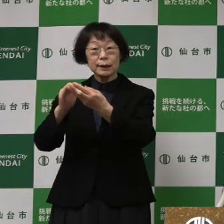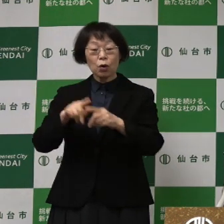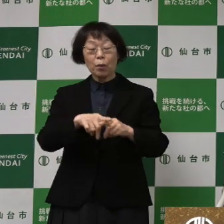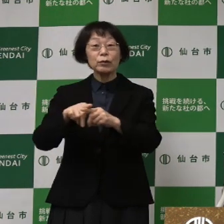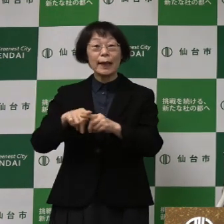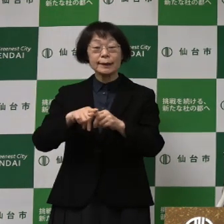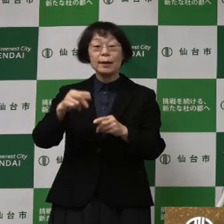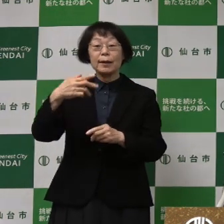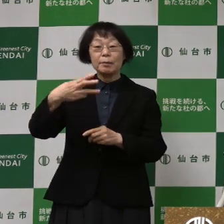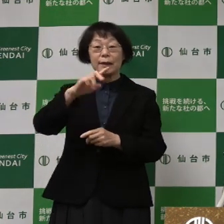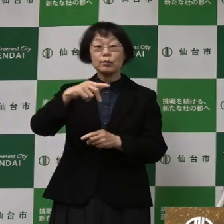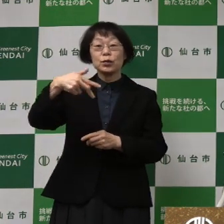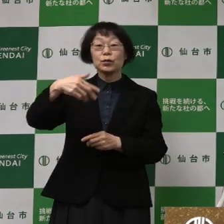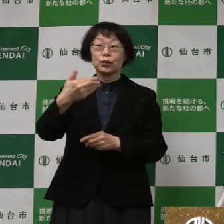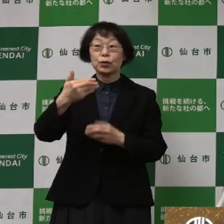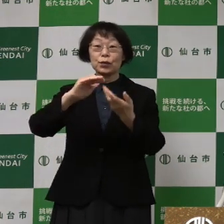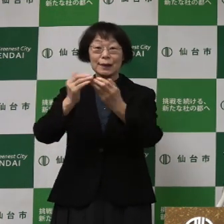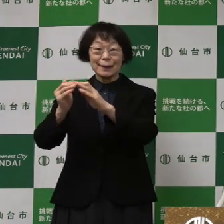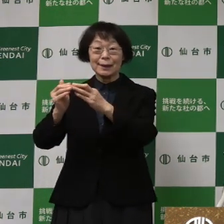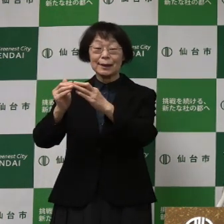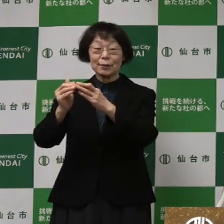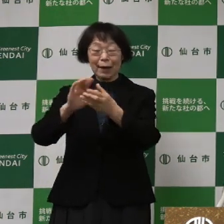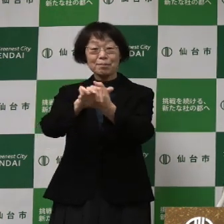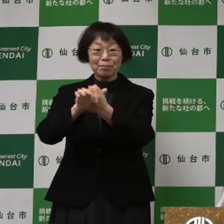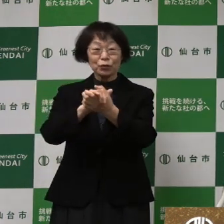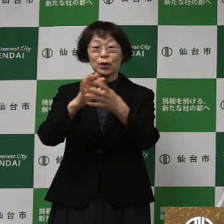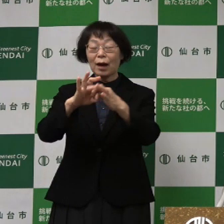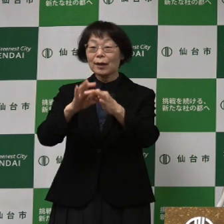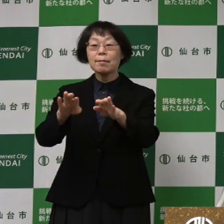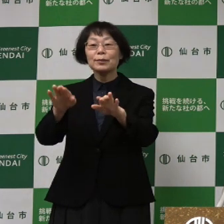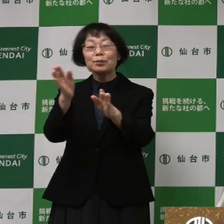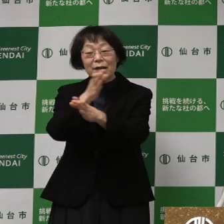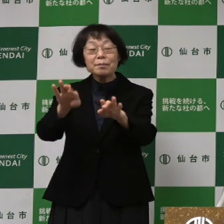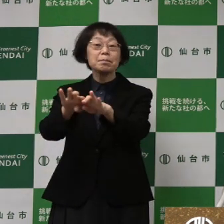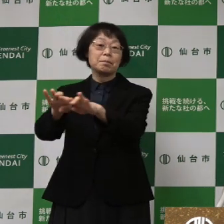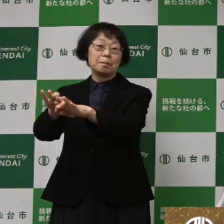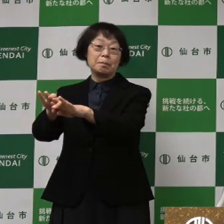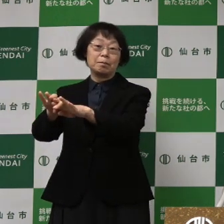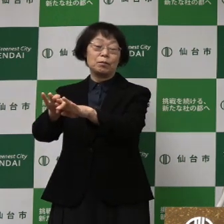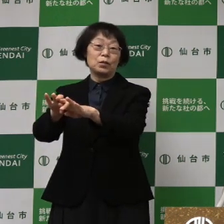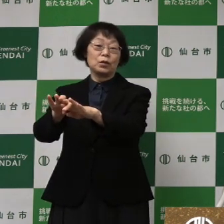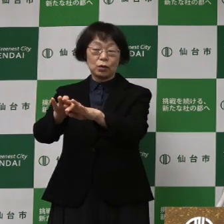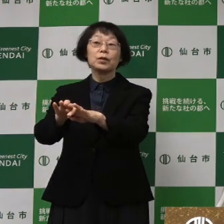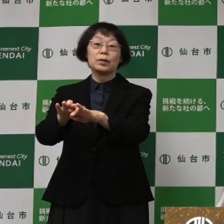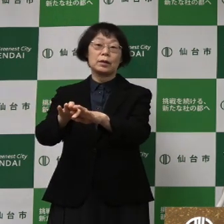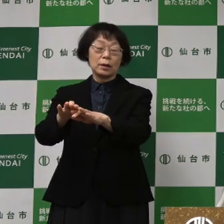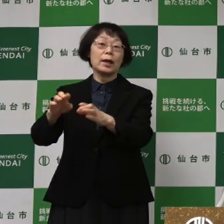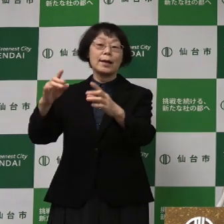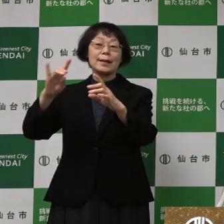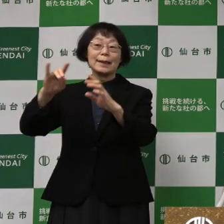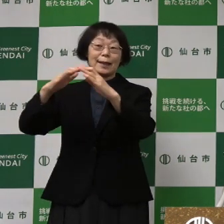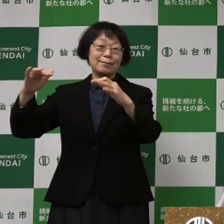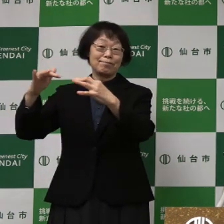流の方を見合わせるということで、新州の方を発出されたかと思うんですけれども、はい、この判断に至った、理